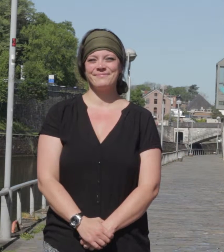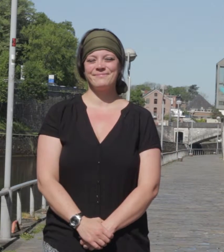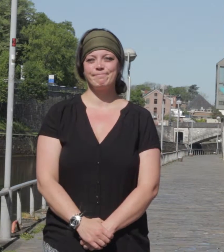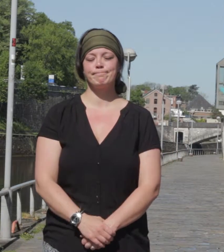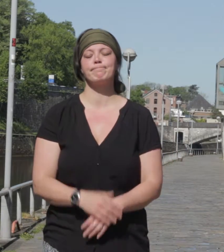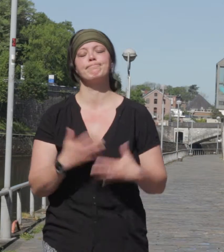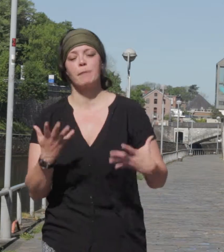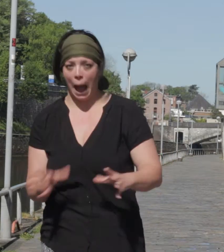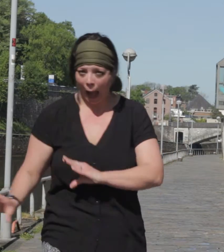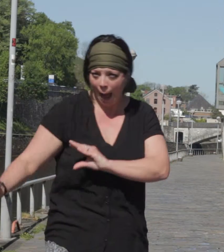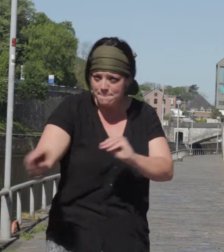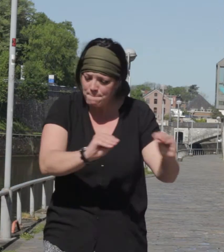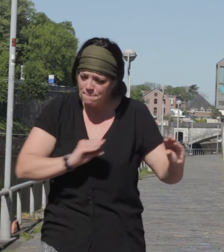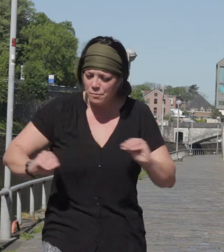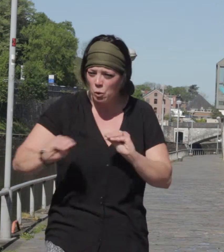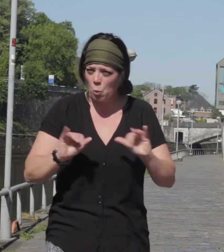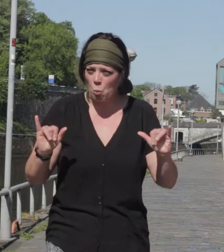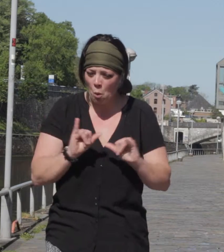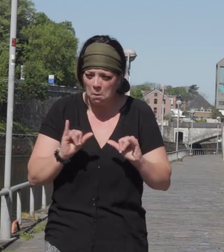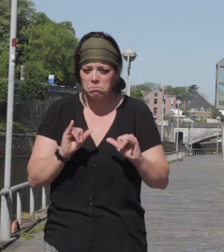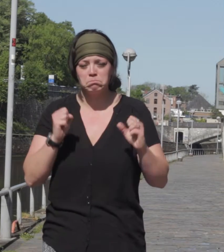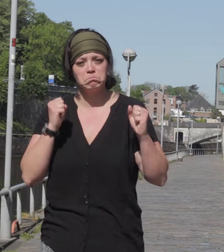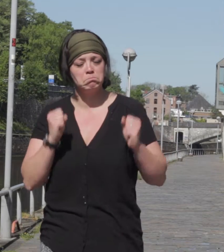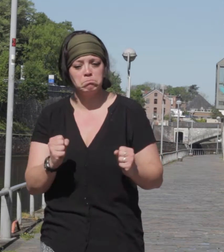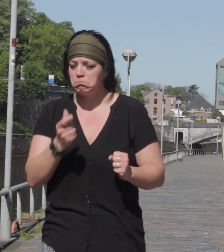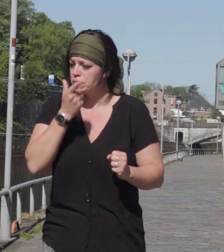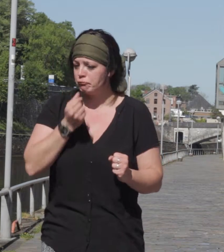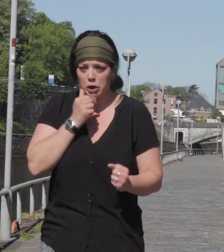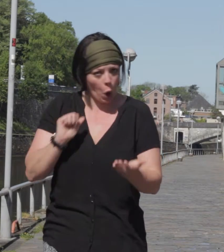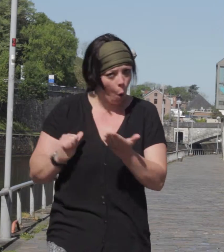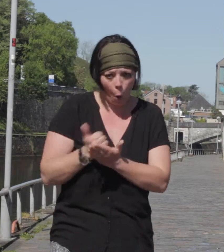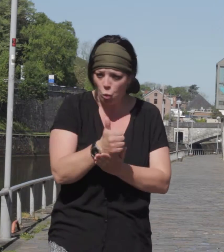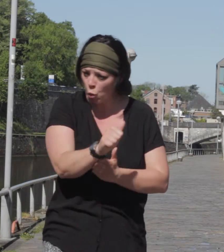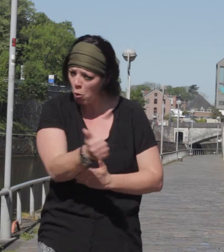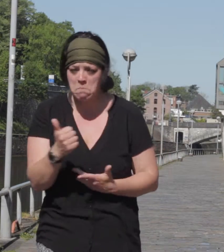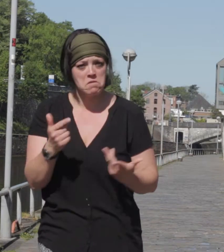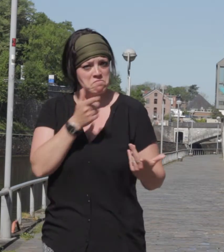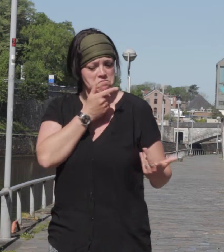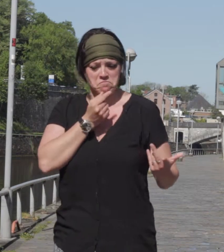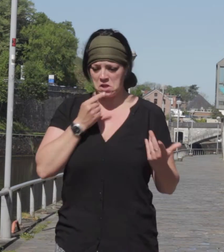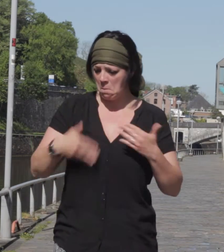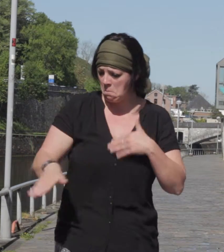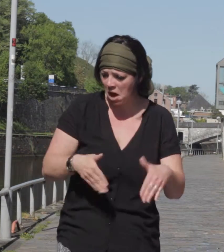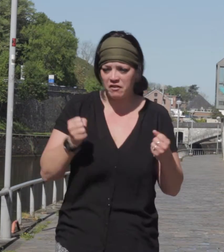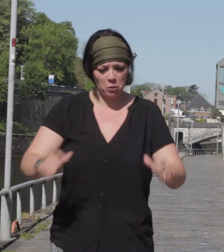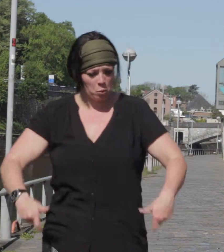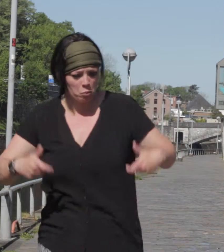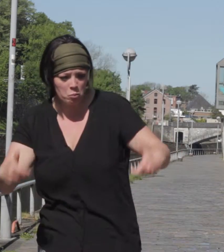Aménagement sur le site. Tous les déplacements peuvent se faire en autonomie dans l'enceinte du festival. Vous y trouverez une zone de repos,